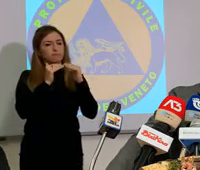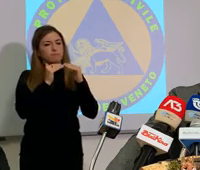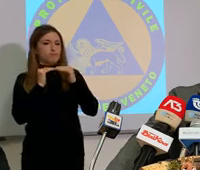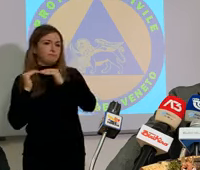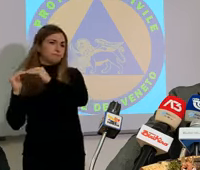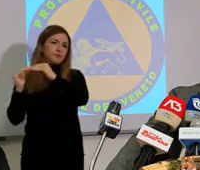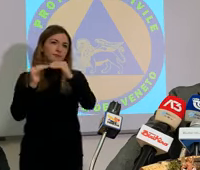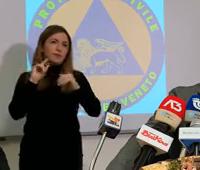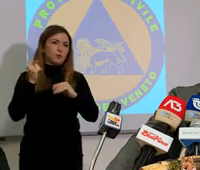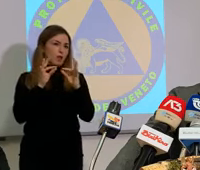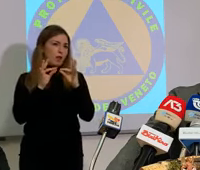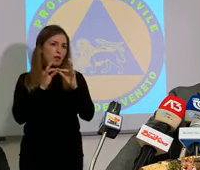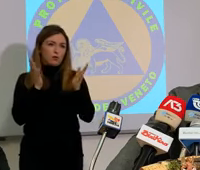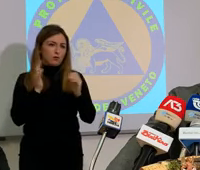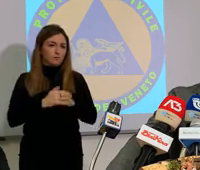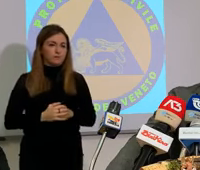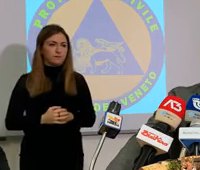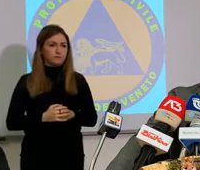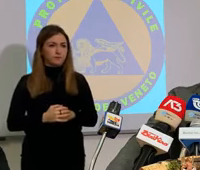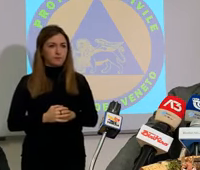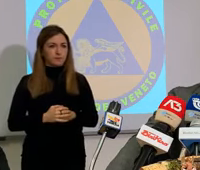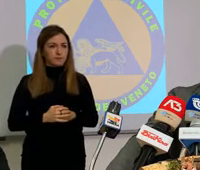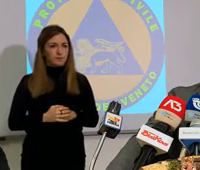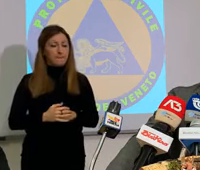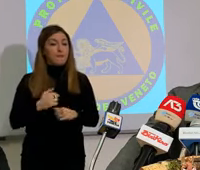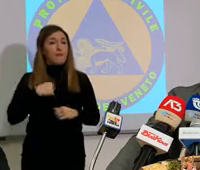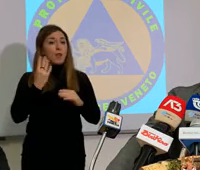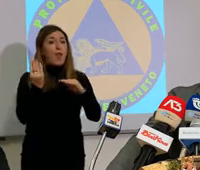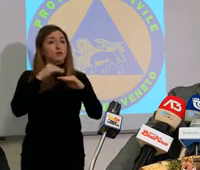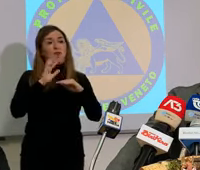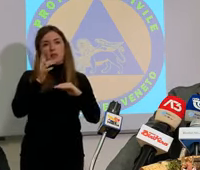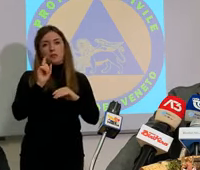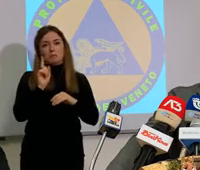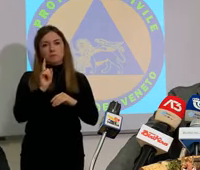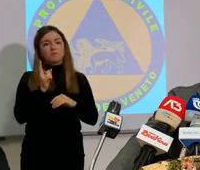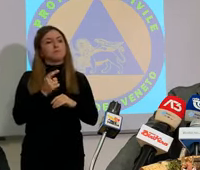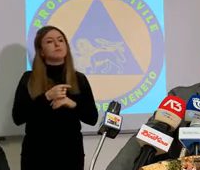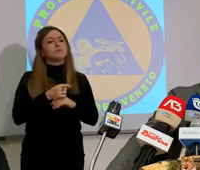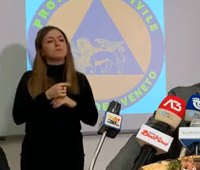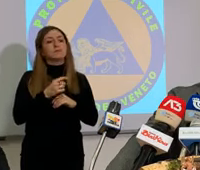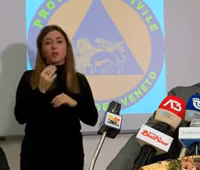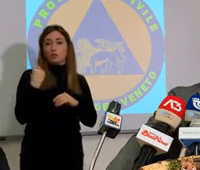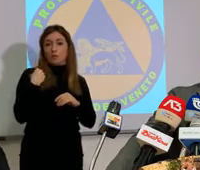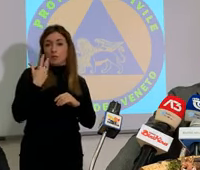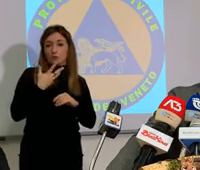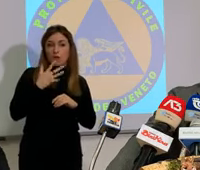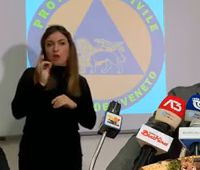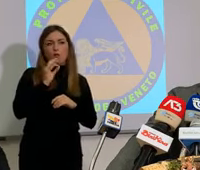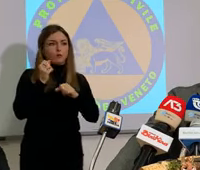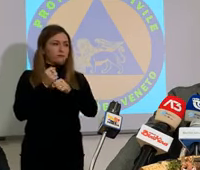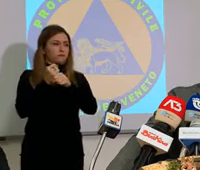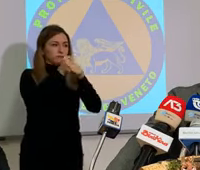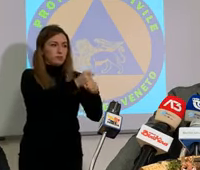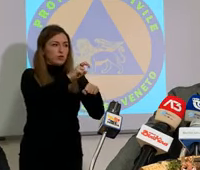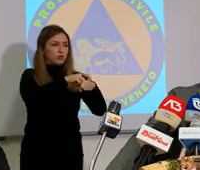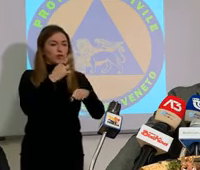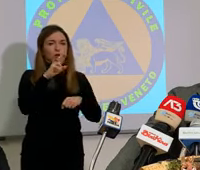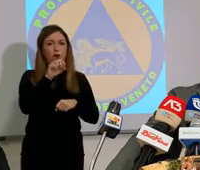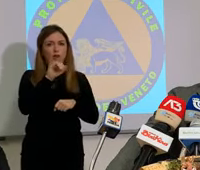per tutti gli interventi io non aggiungere altro se avete domande prima di passare la parola al 8 rose oggi si era